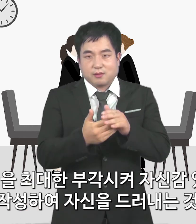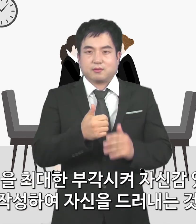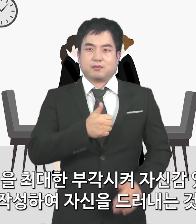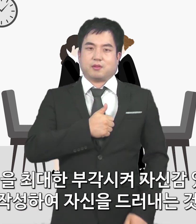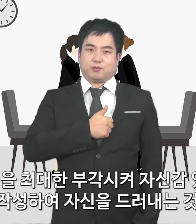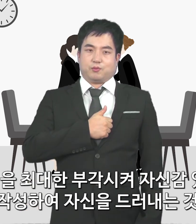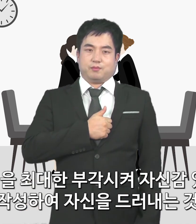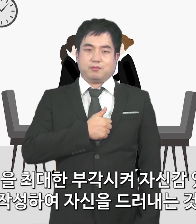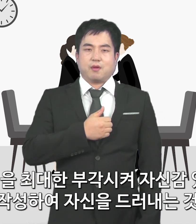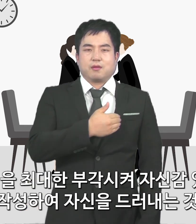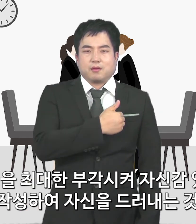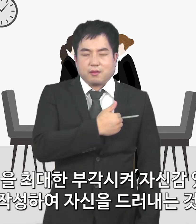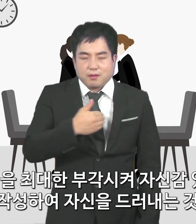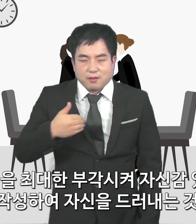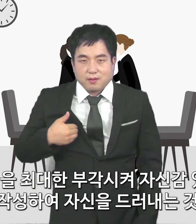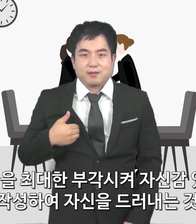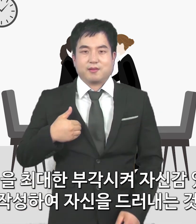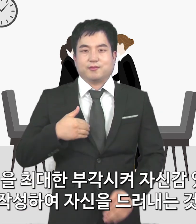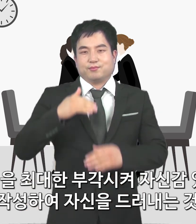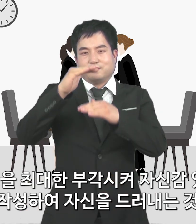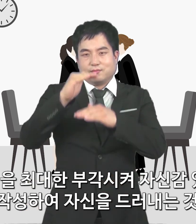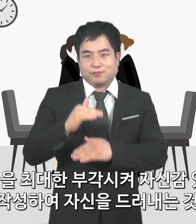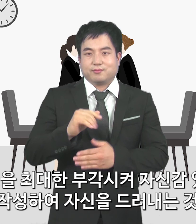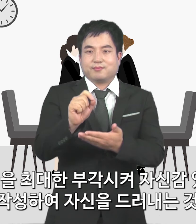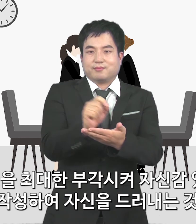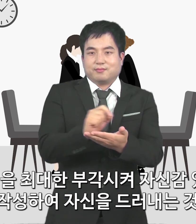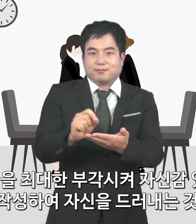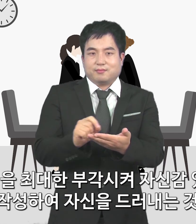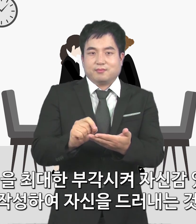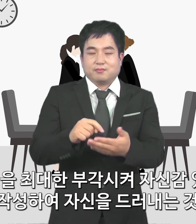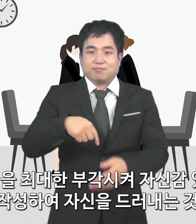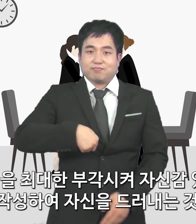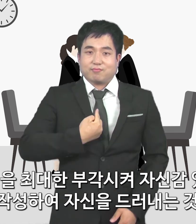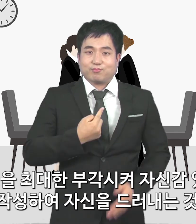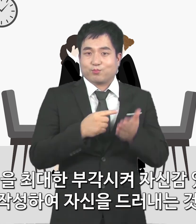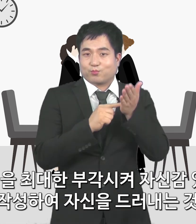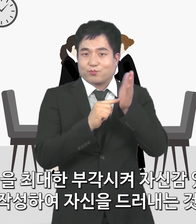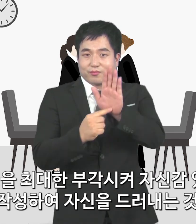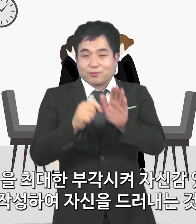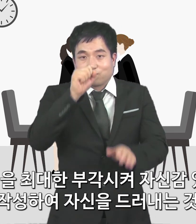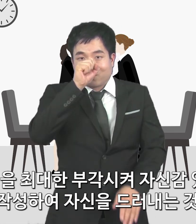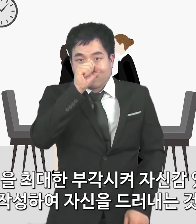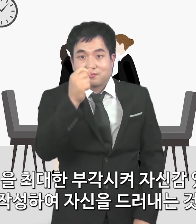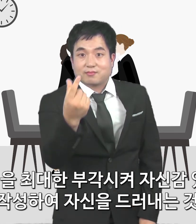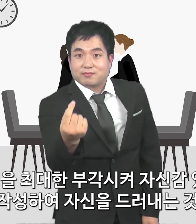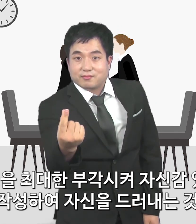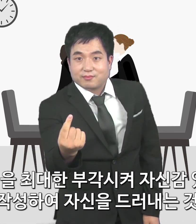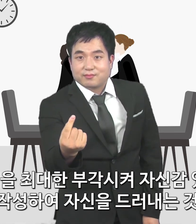자신의 장점을 최대한 부각시켜 자신감 있고 당당하게 논리적으로 작성하여 자신을 드러내는